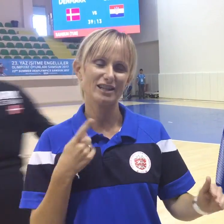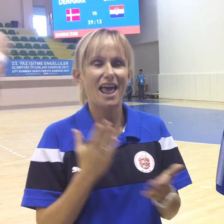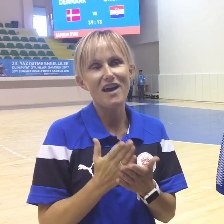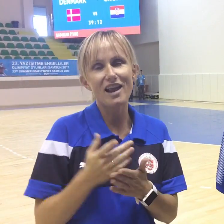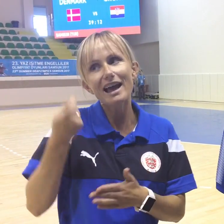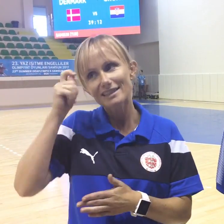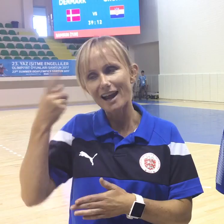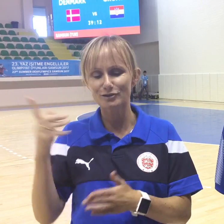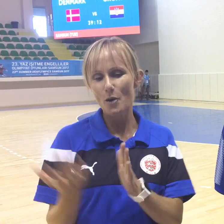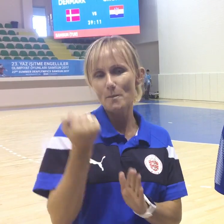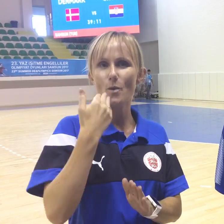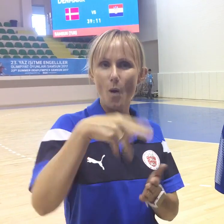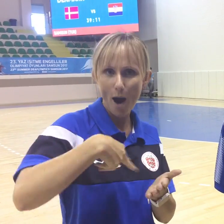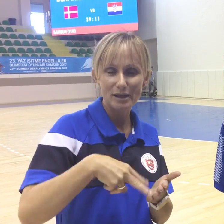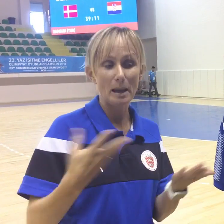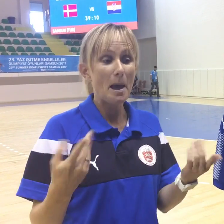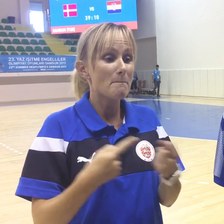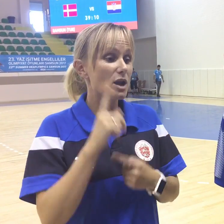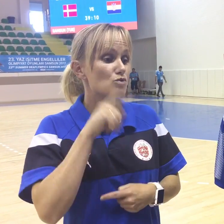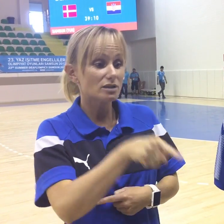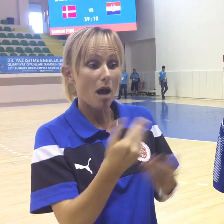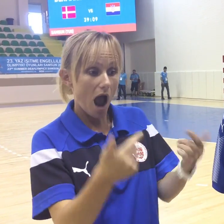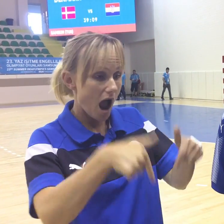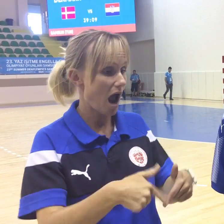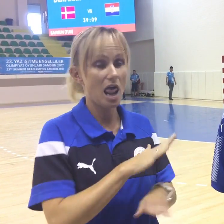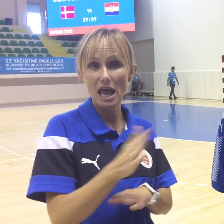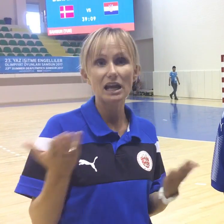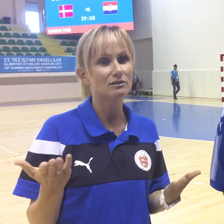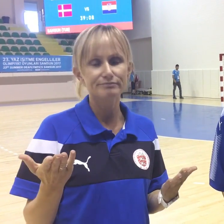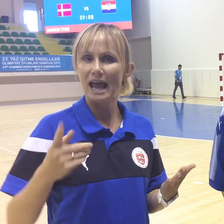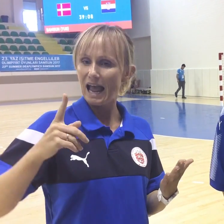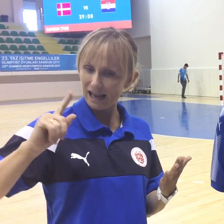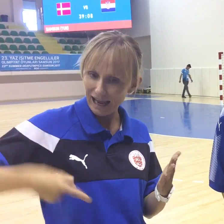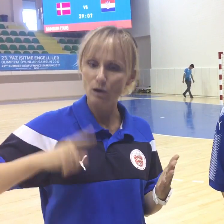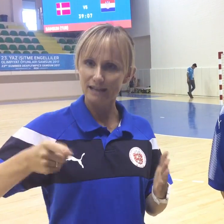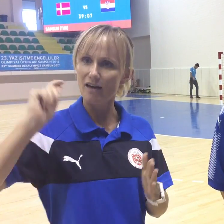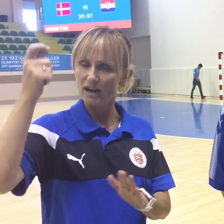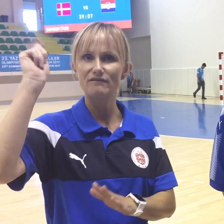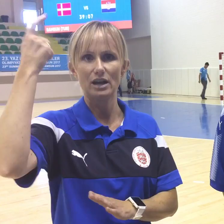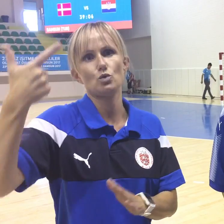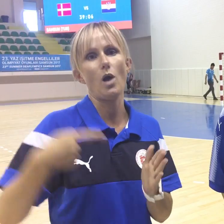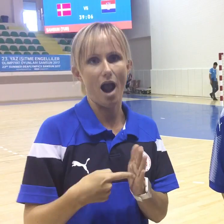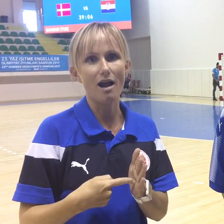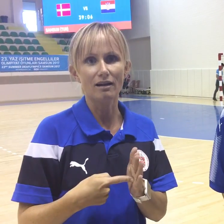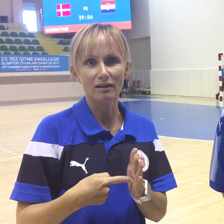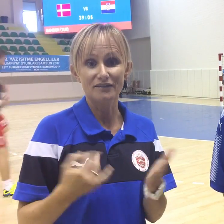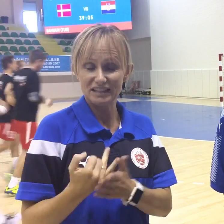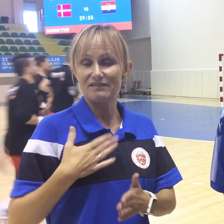drengene. Men uanset om Cameroon med eller ej, så krævede det to sejre for at komme i semifinalen. Eller i hvert fald nu, hvor vi skal vinde med mange